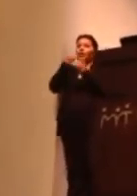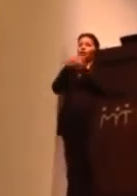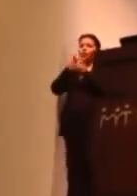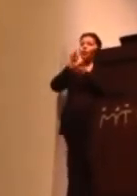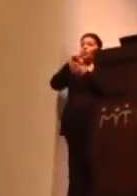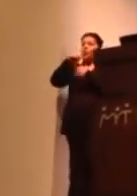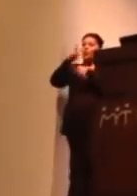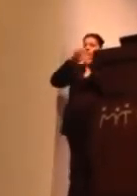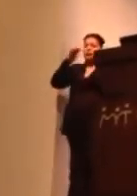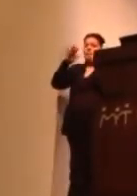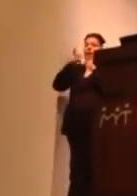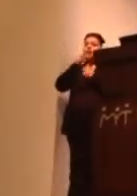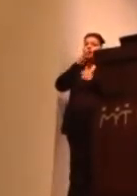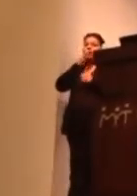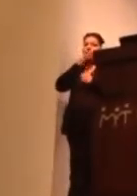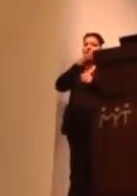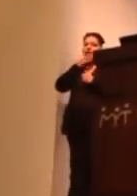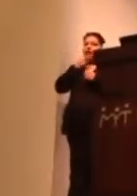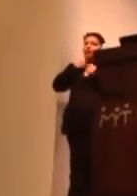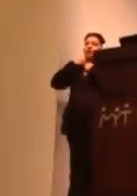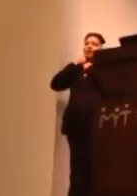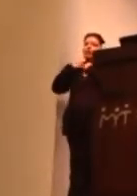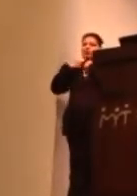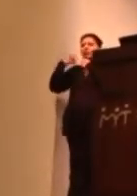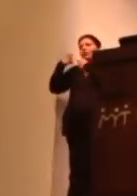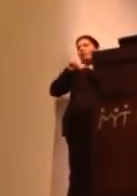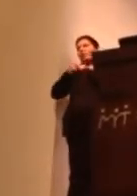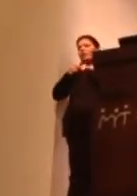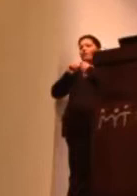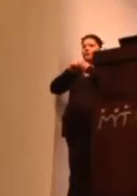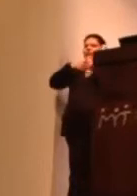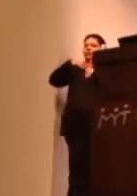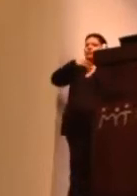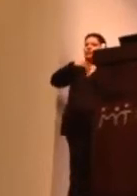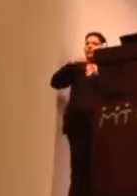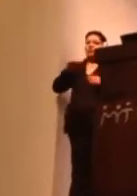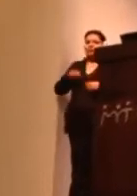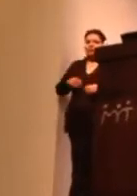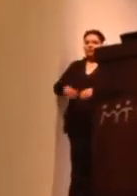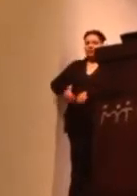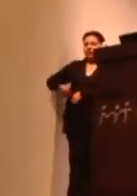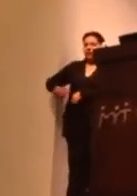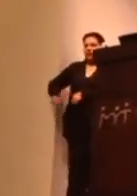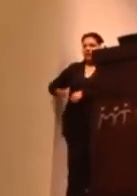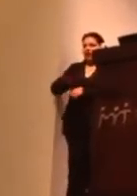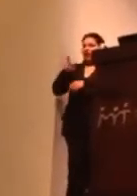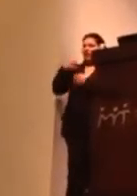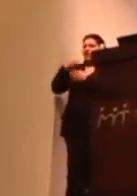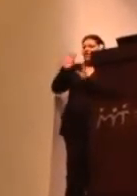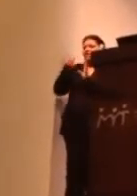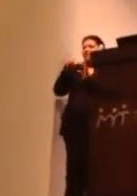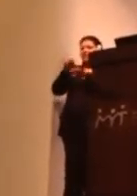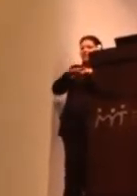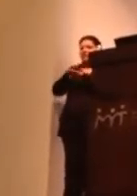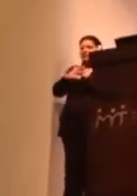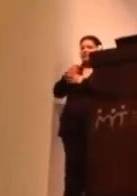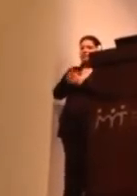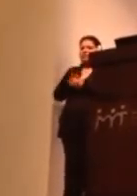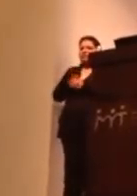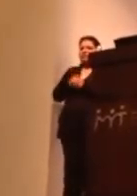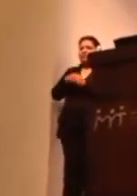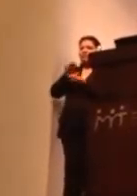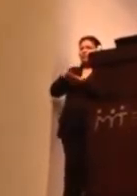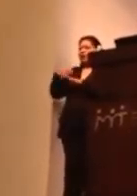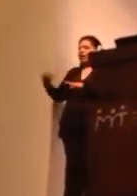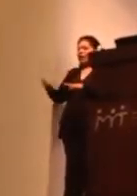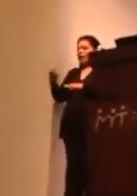presencia también traen la camisa como un poco descuidada afuera, son niños que se pueden aventar al